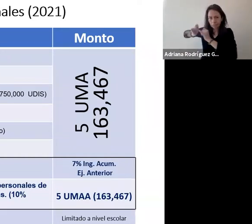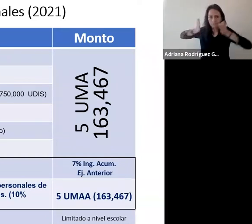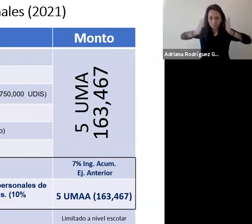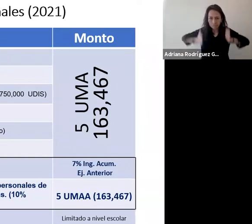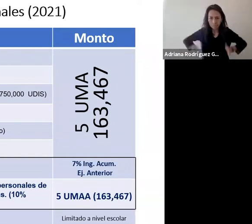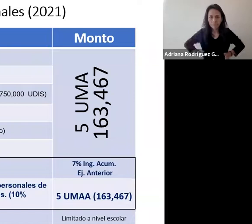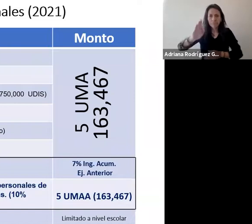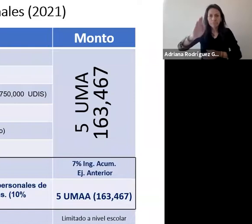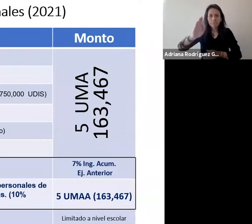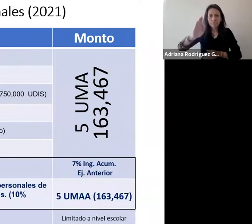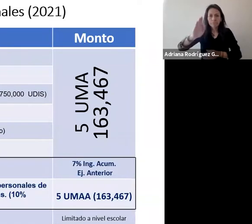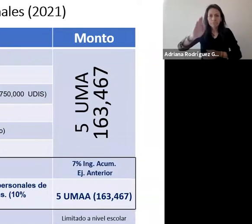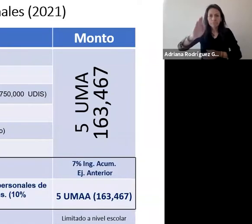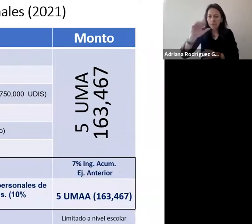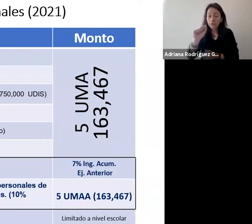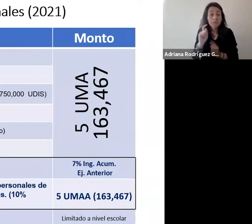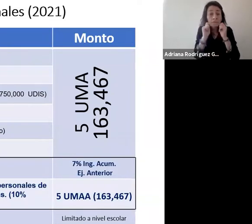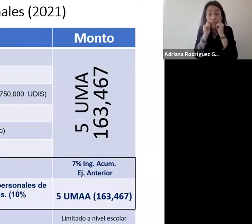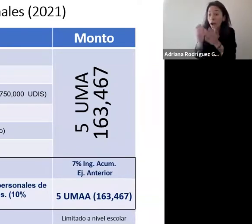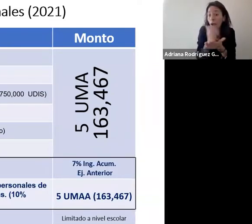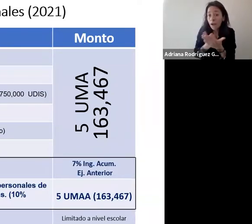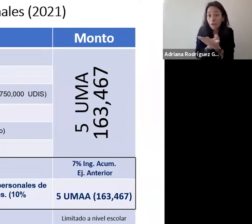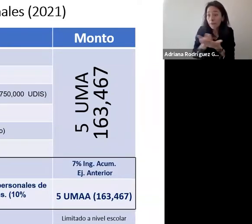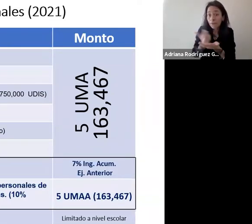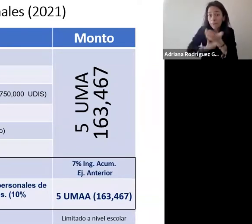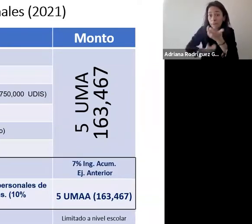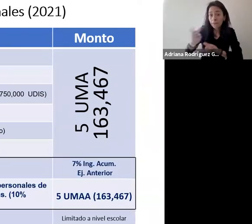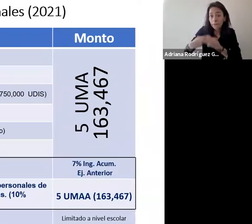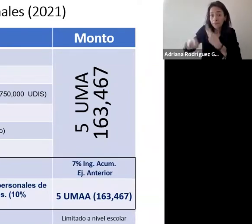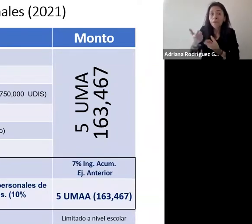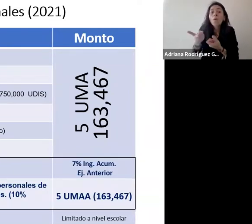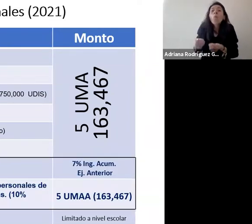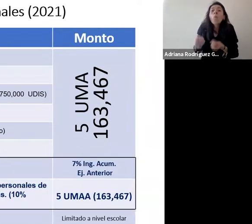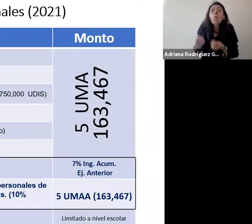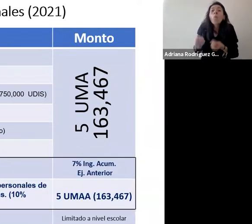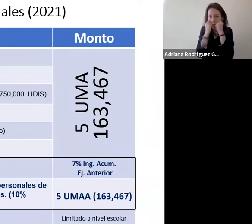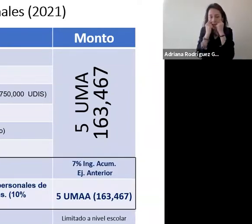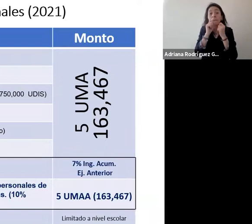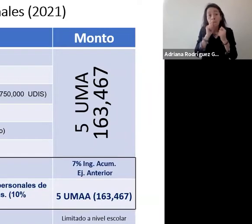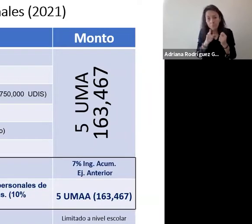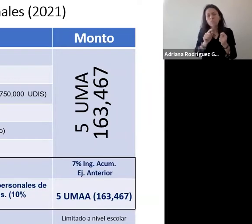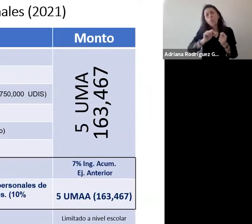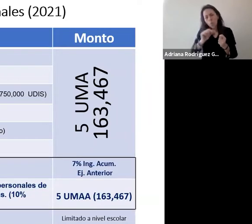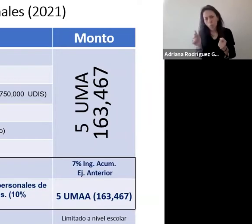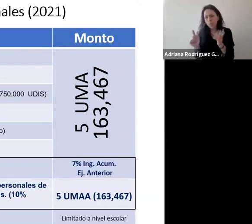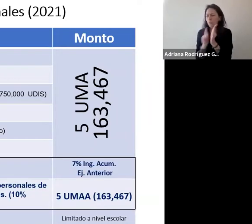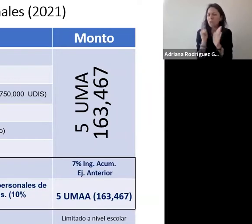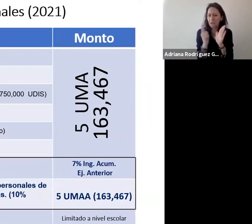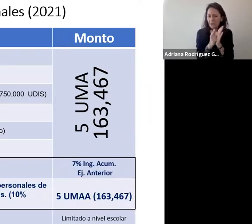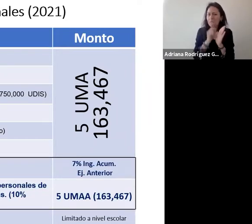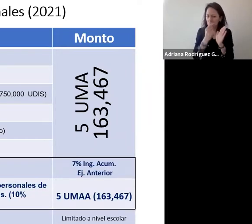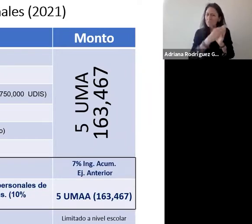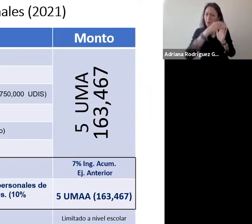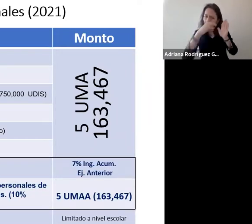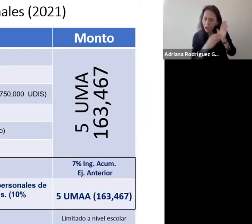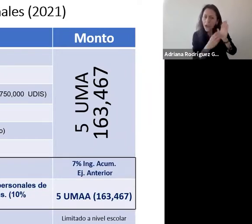nuestros ingresos. Además de esto, por una excepción que hoy existe en la ley, podemos deducir donativos de hasta